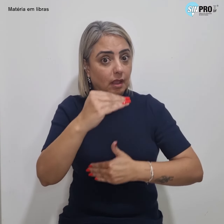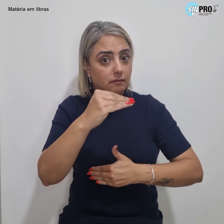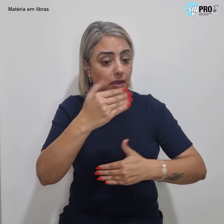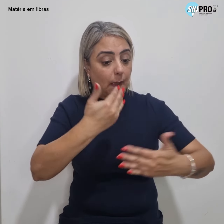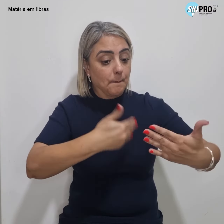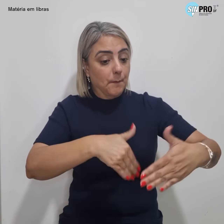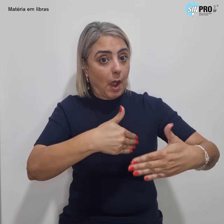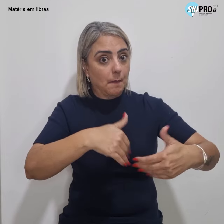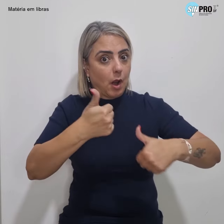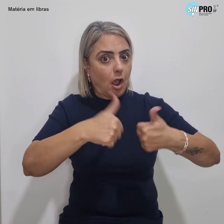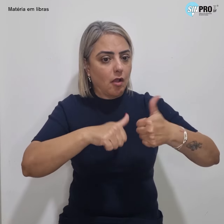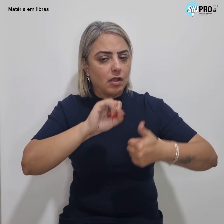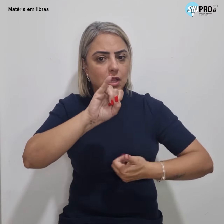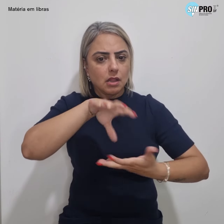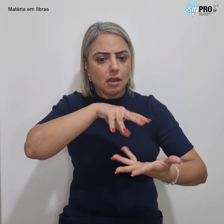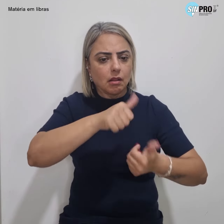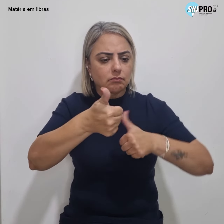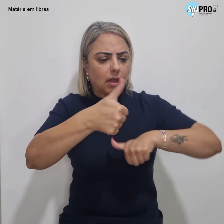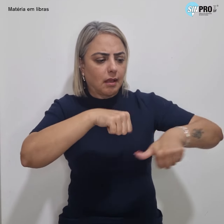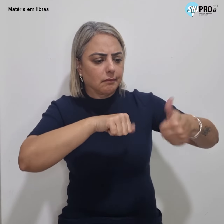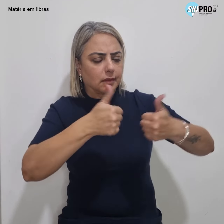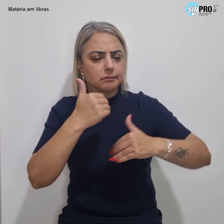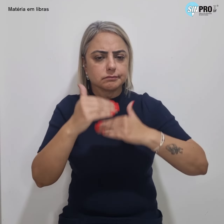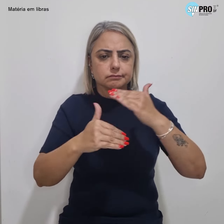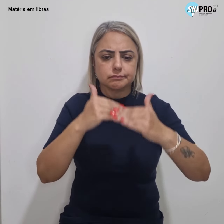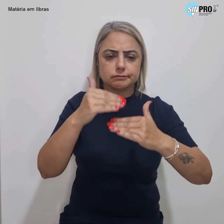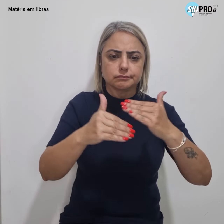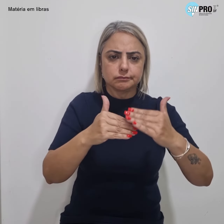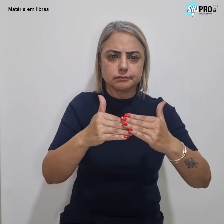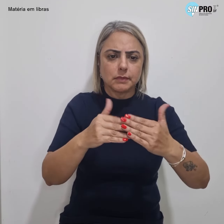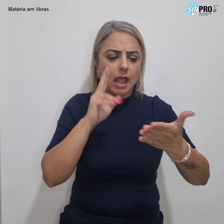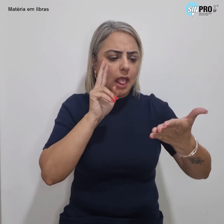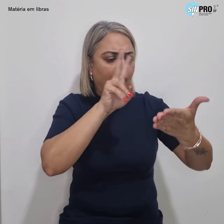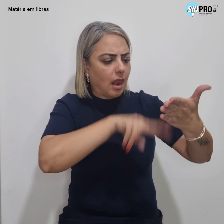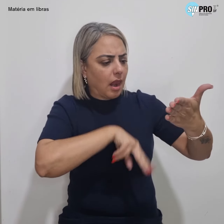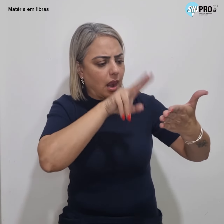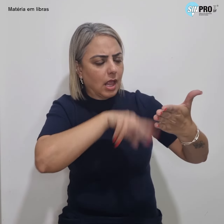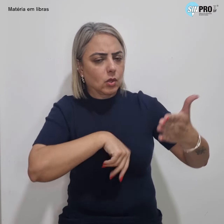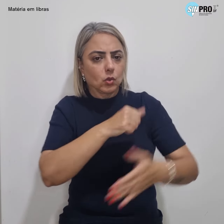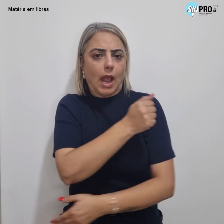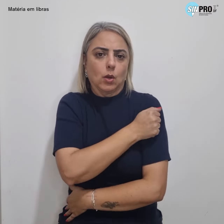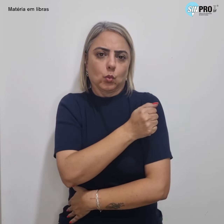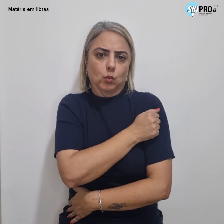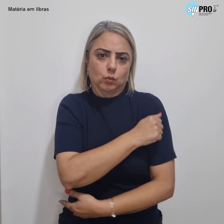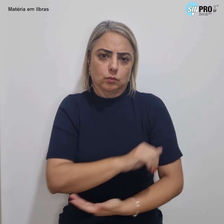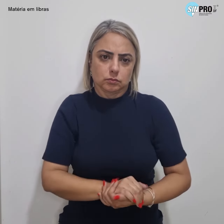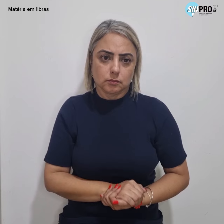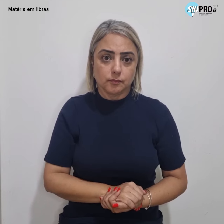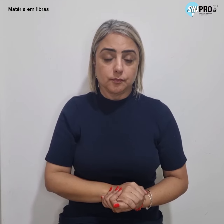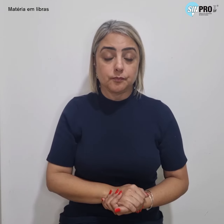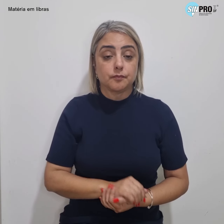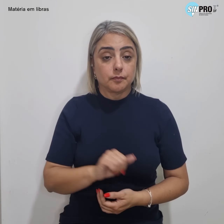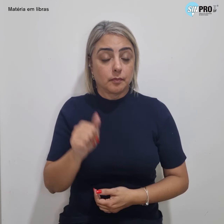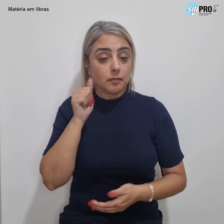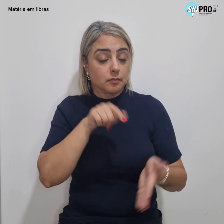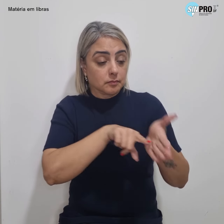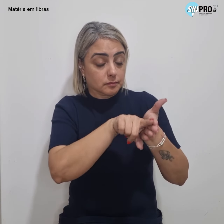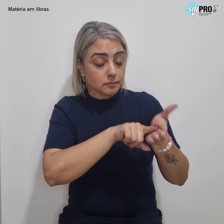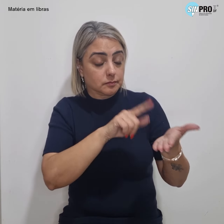internacional que avalia o desempenho em leitura de estudantes. Segundo a matéria publicada